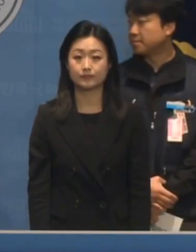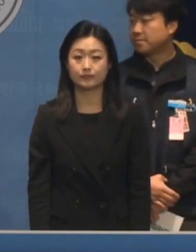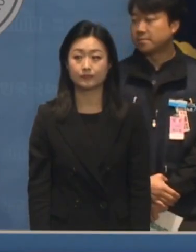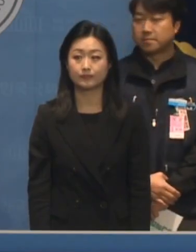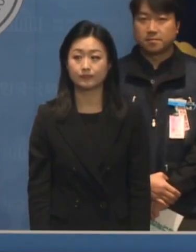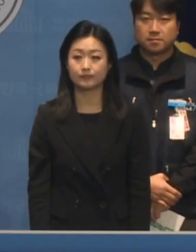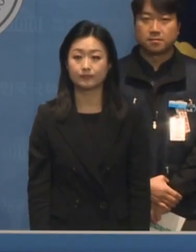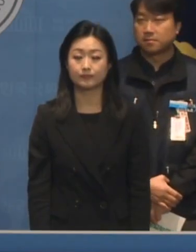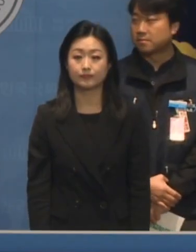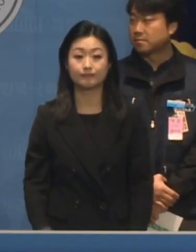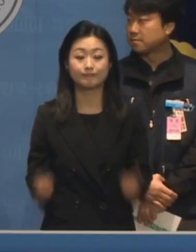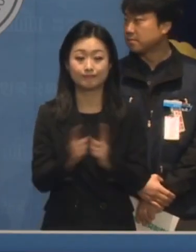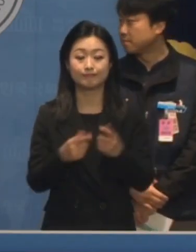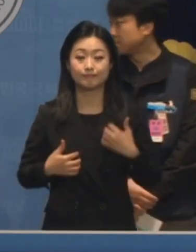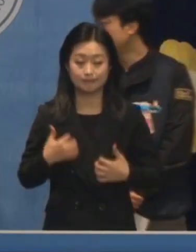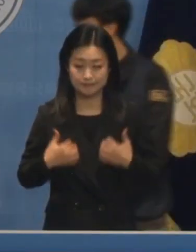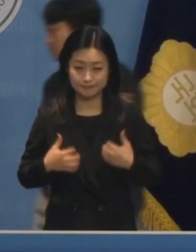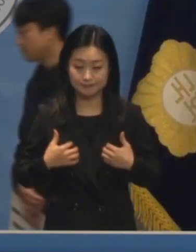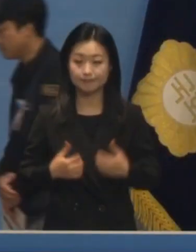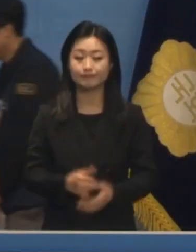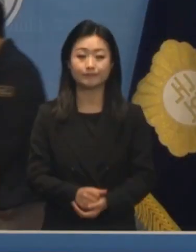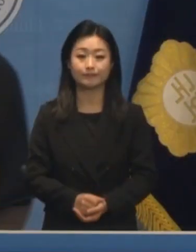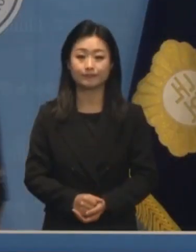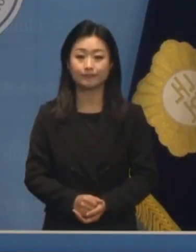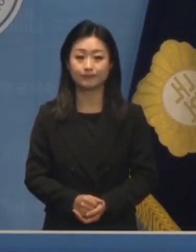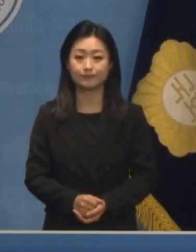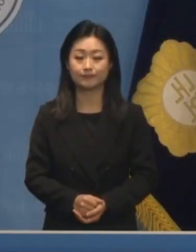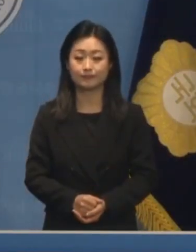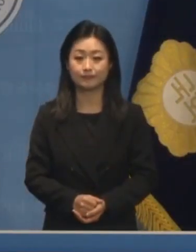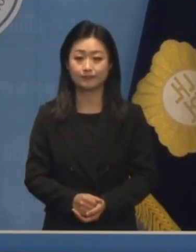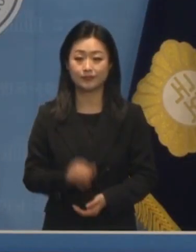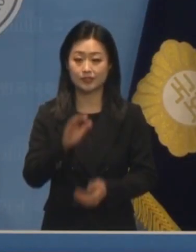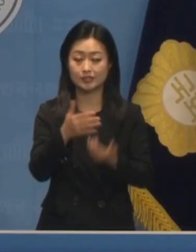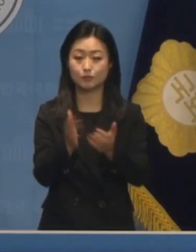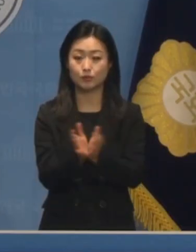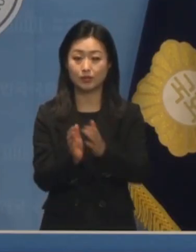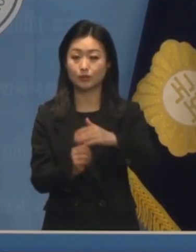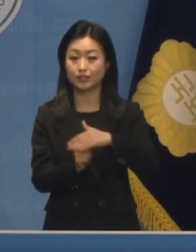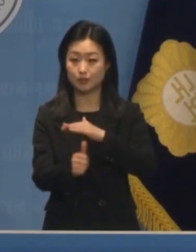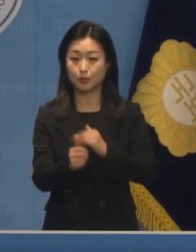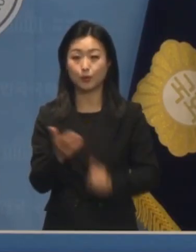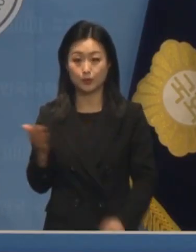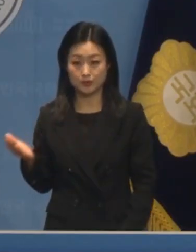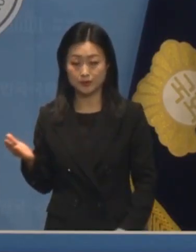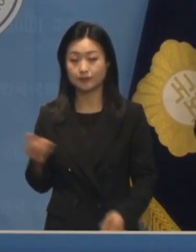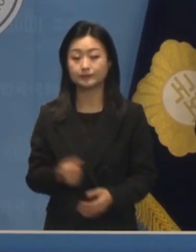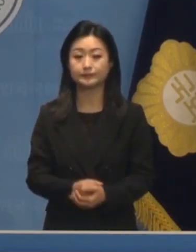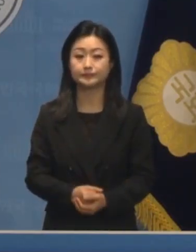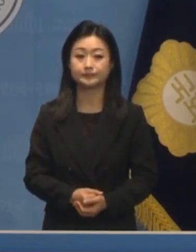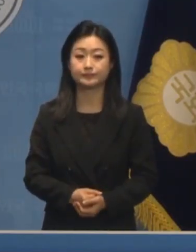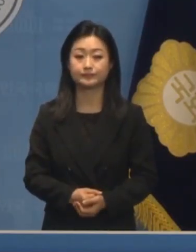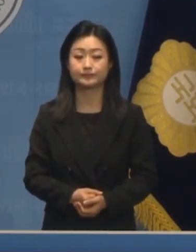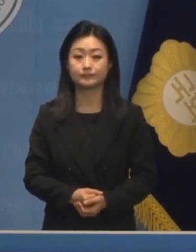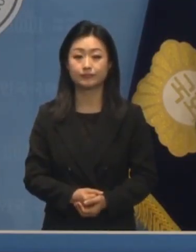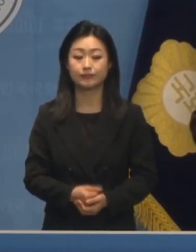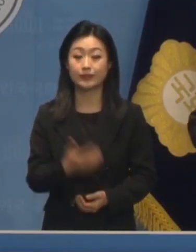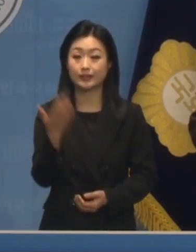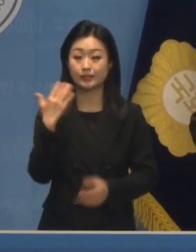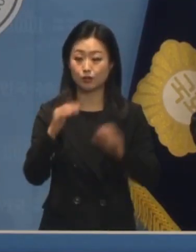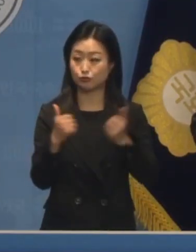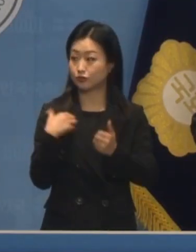부탁드립니다네 반갑습니다 진보당의 원내 대표를 맡고 있는 울산 북구의 윤종호 의원입니다 저는 지난